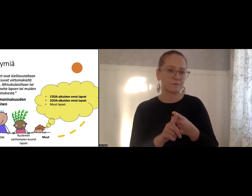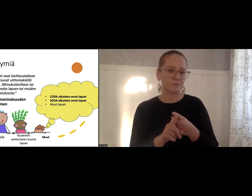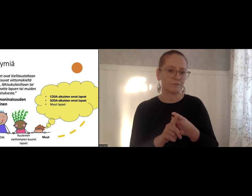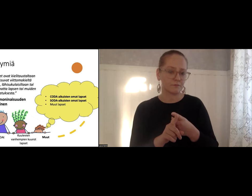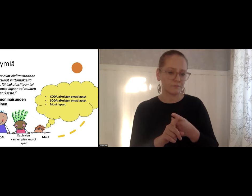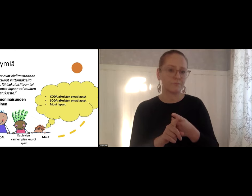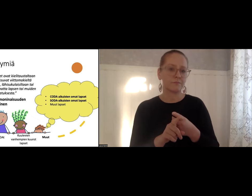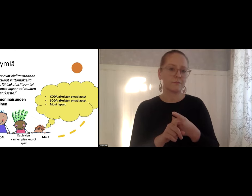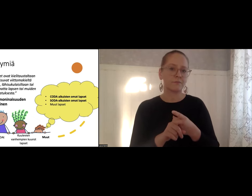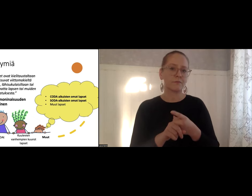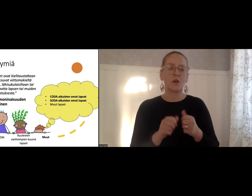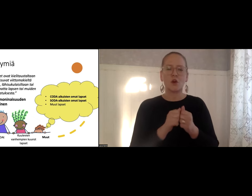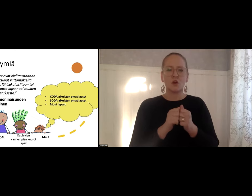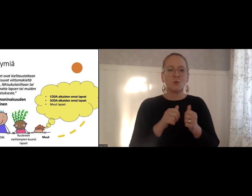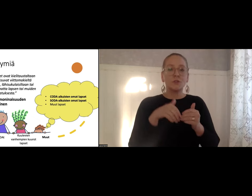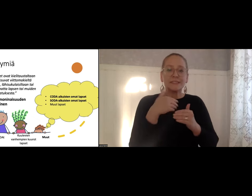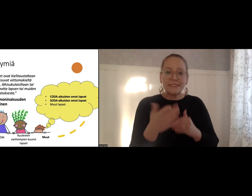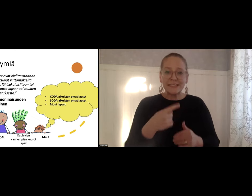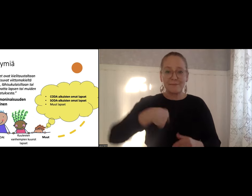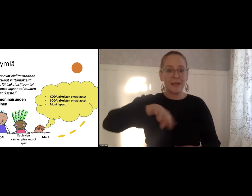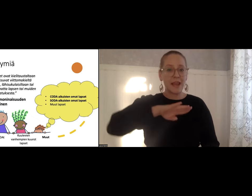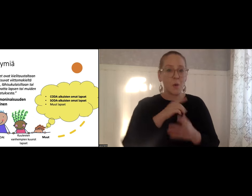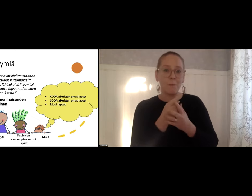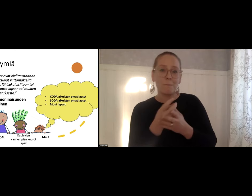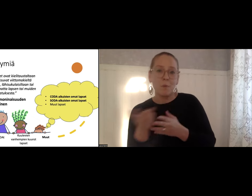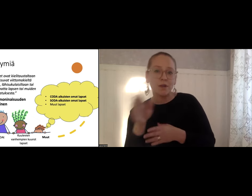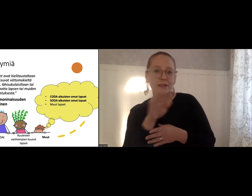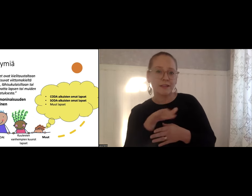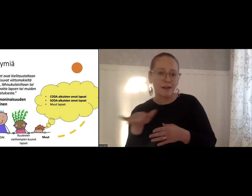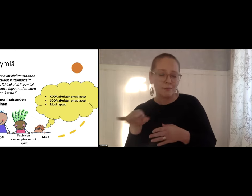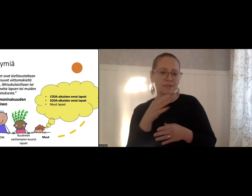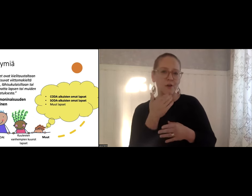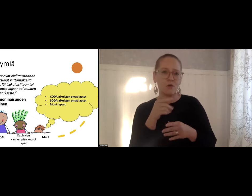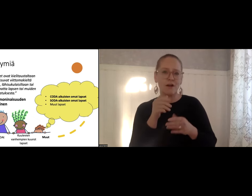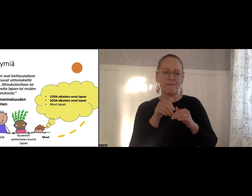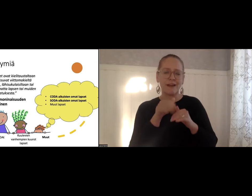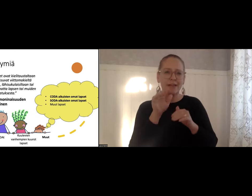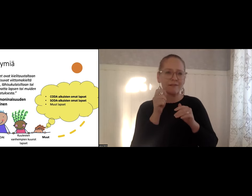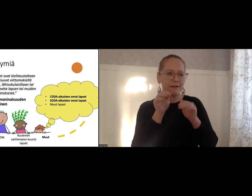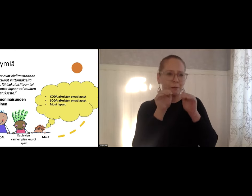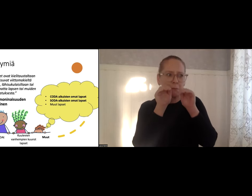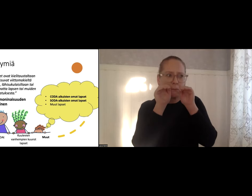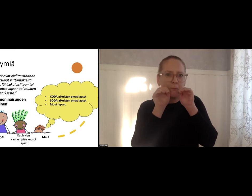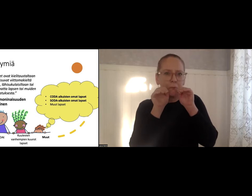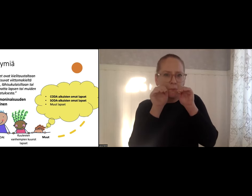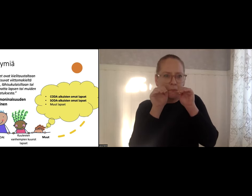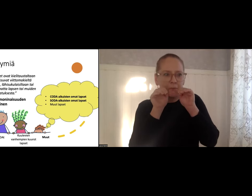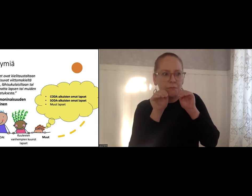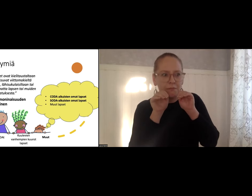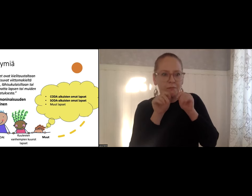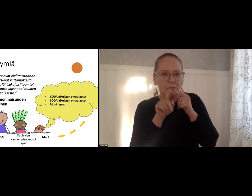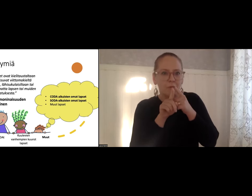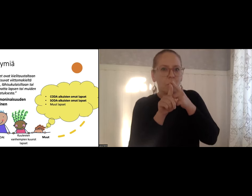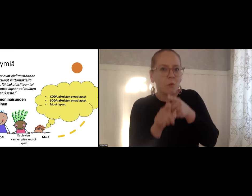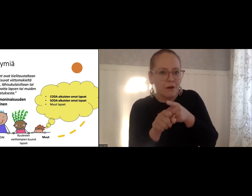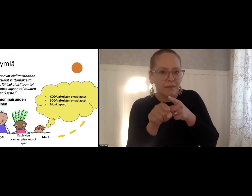kuulevien vanhempien lapsia ja näin edelleen. Tämä on sitä perinteistä jaottelua. Mutta kun meillä lastenryhmä on paljon